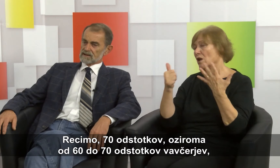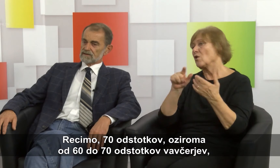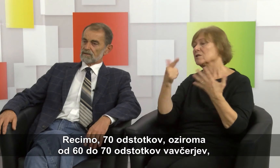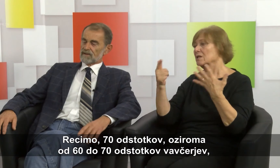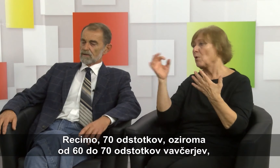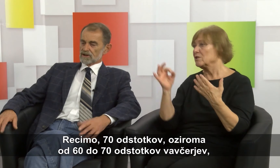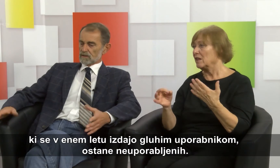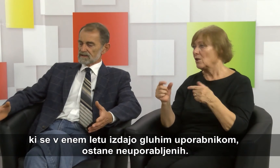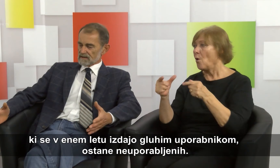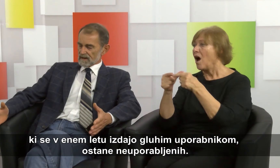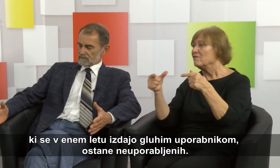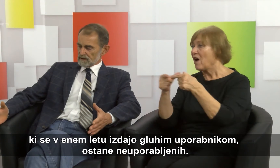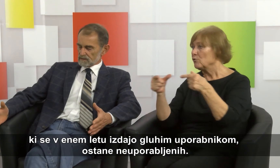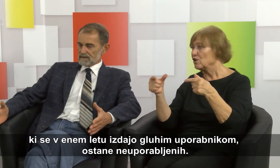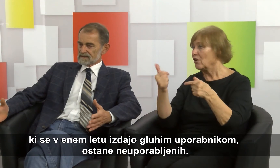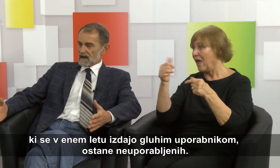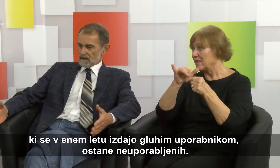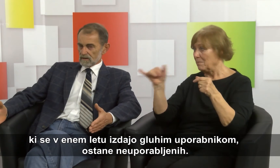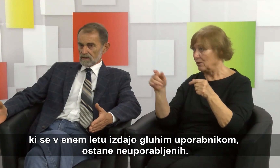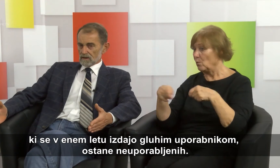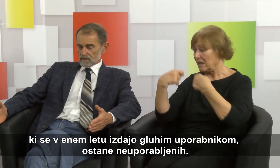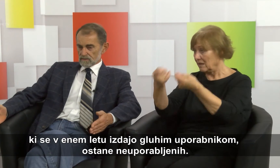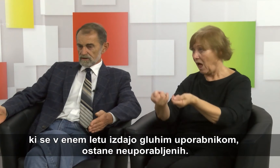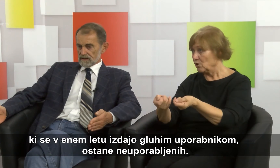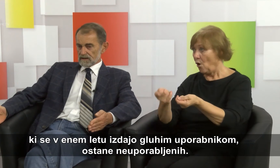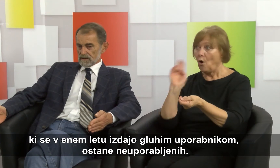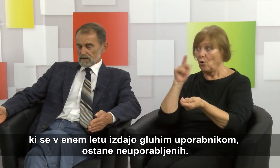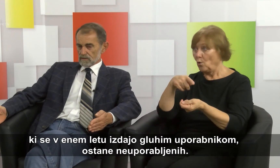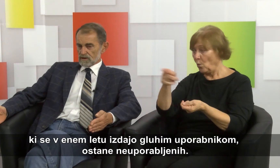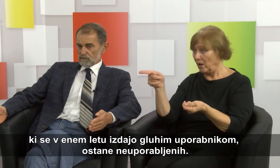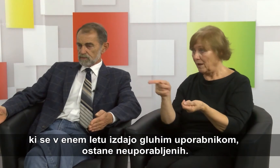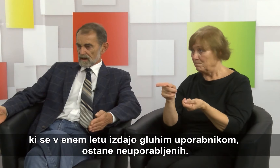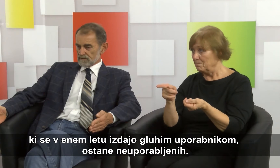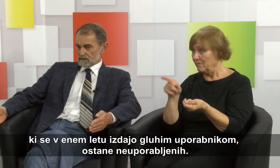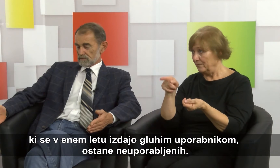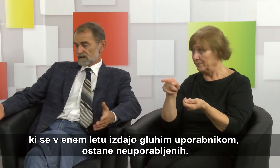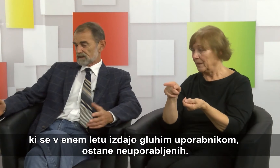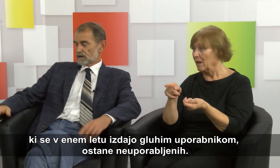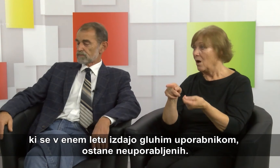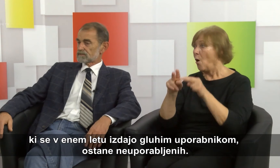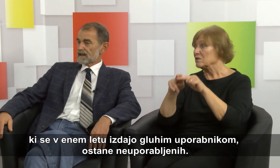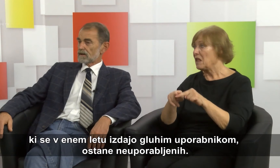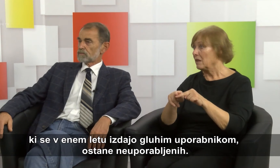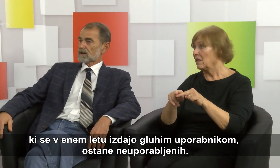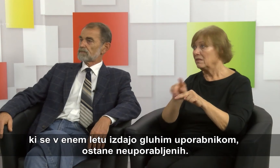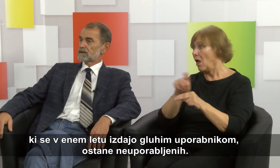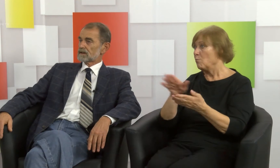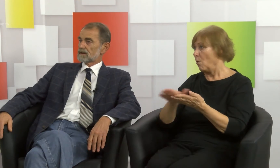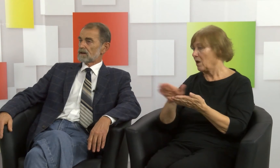60-70% voucherjev, ki se v enem letu izdajo gluhim uporabnikom, ostane neuporabljeni.